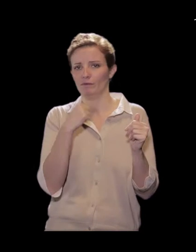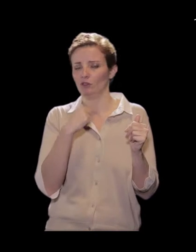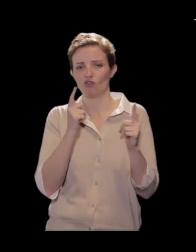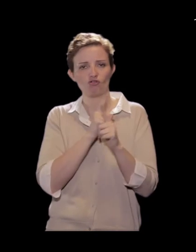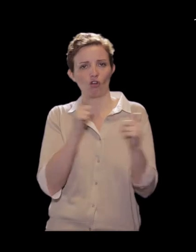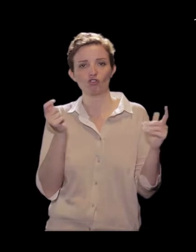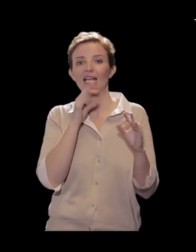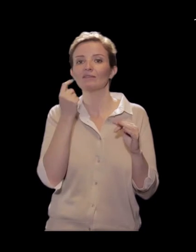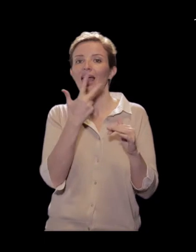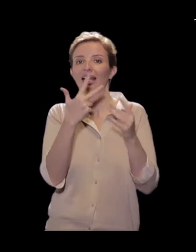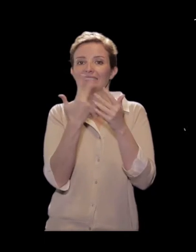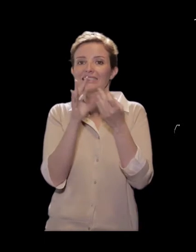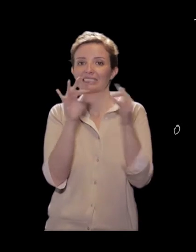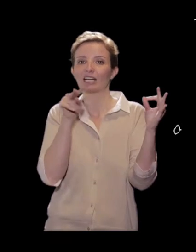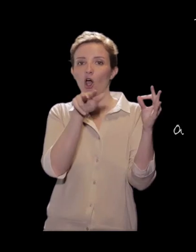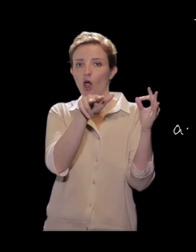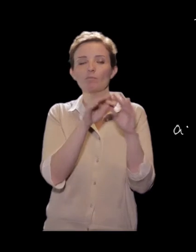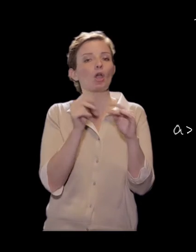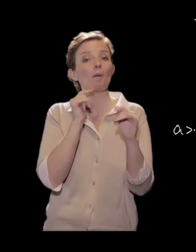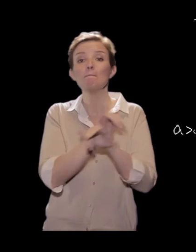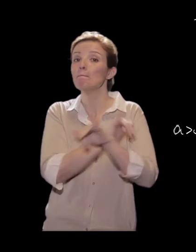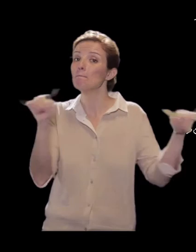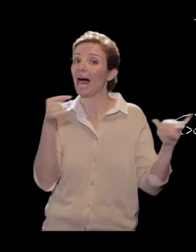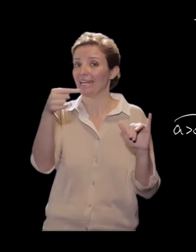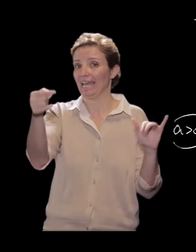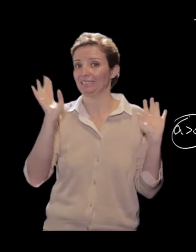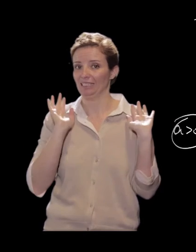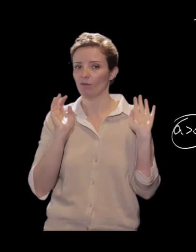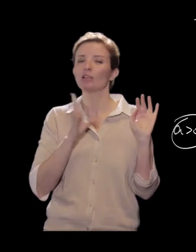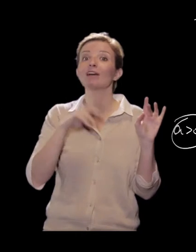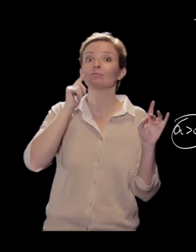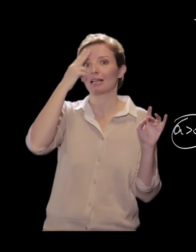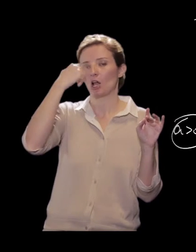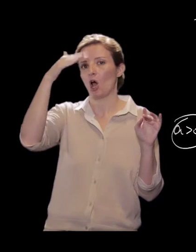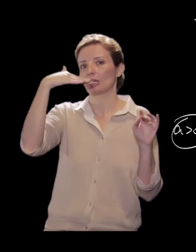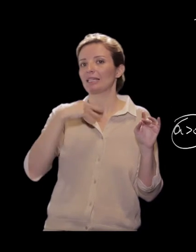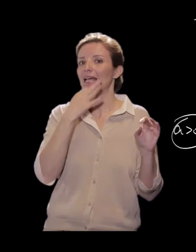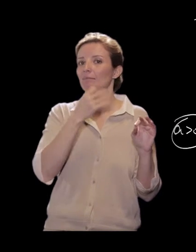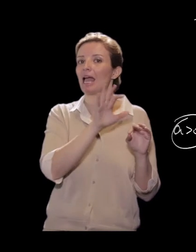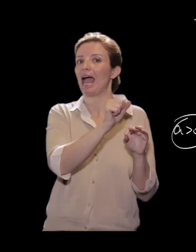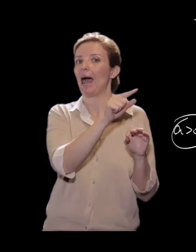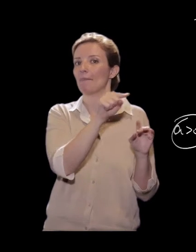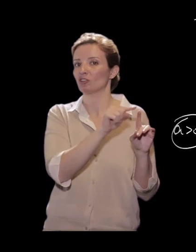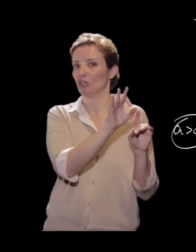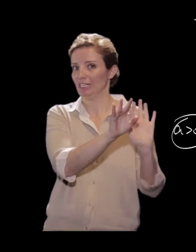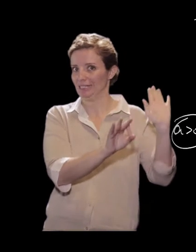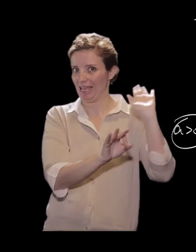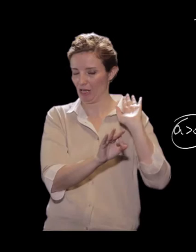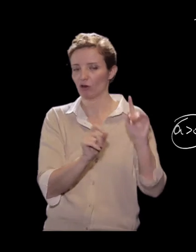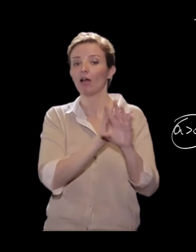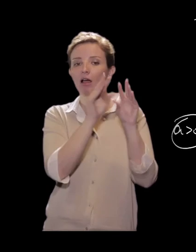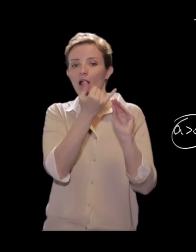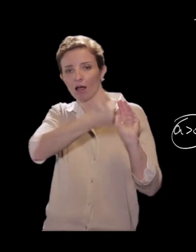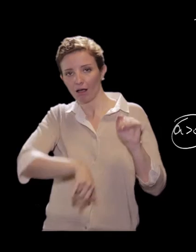nostro trinomio non sarà mai negativo stiamo sempre considerando Ricordatevi il caso in cui a è magore di 0 nessuna soluzione e infine per